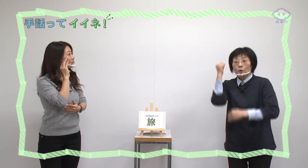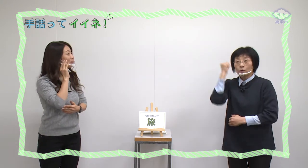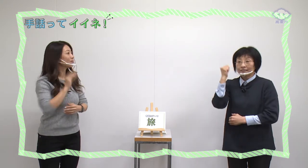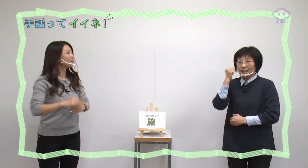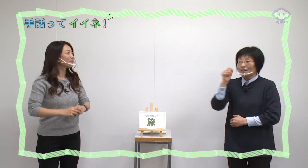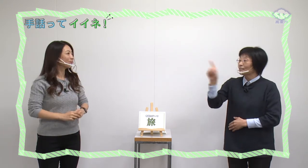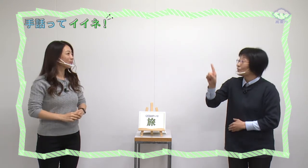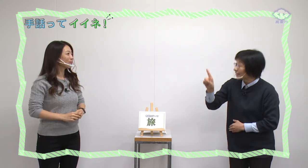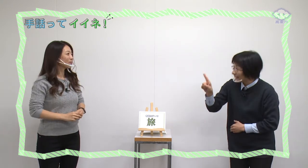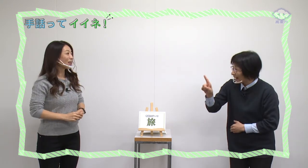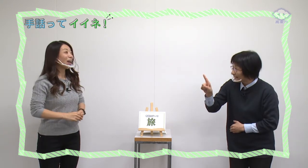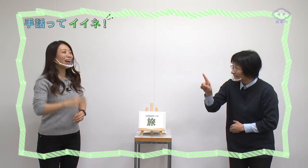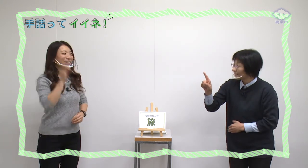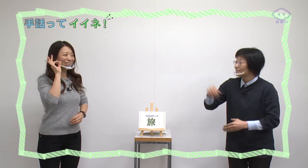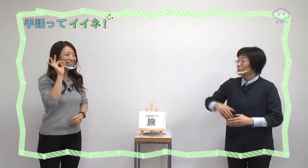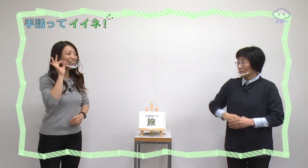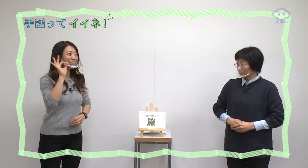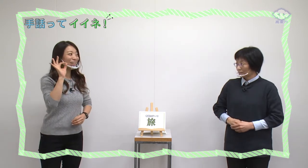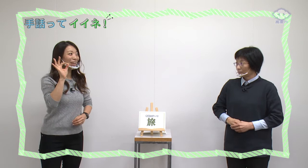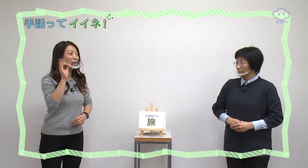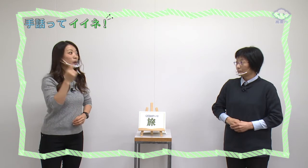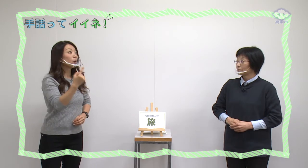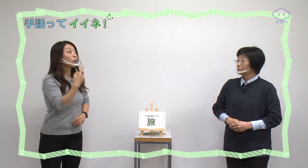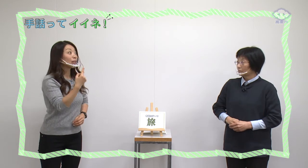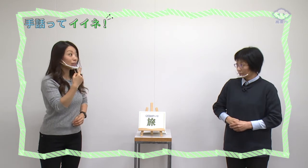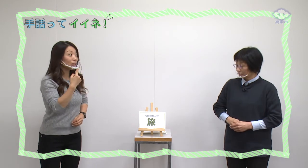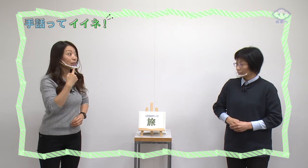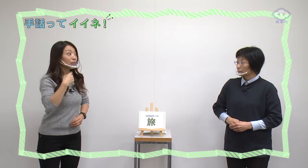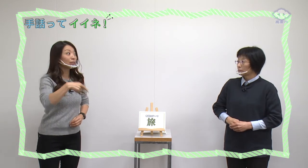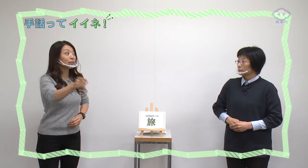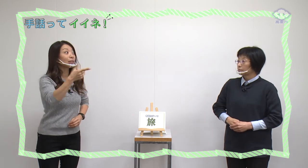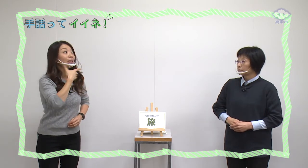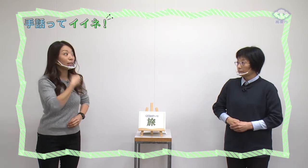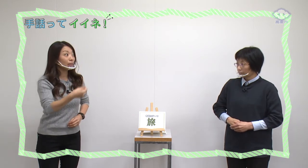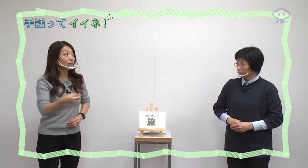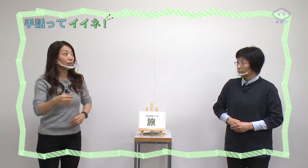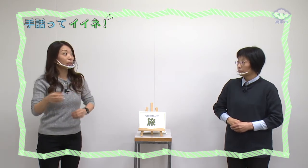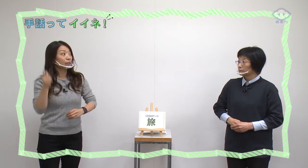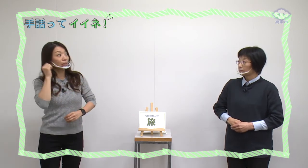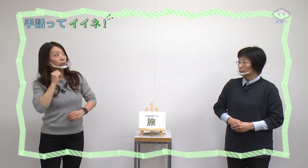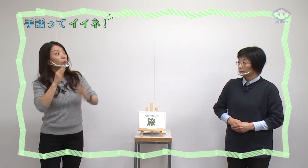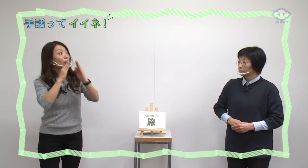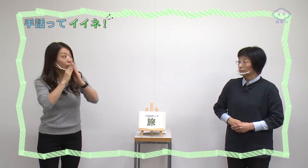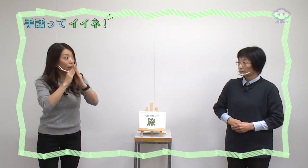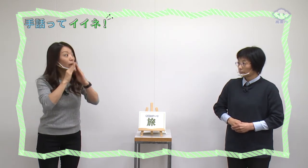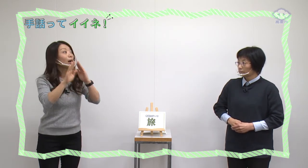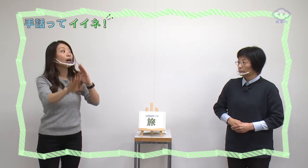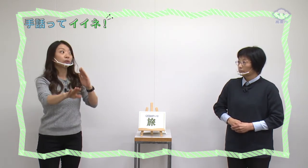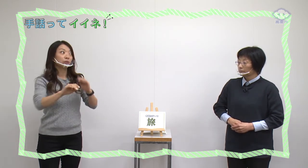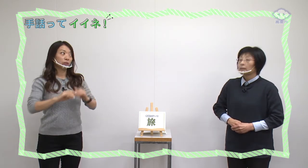温泉はどうですか。 いいですね。私行きたい旅館があるんです